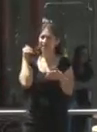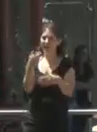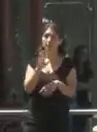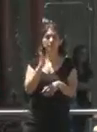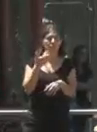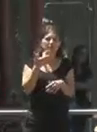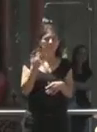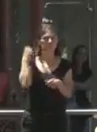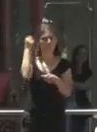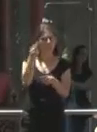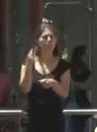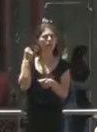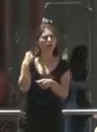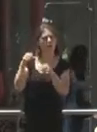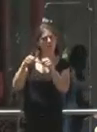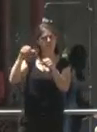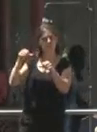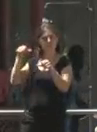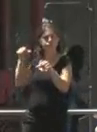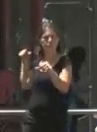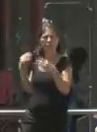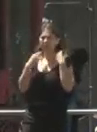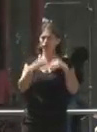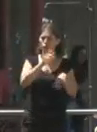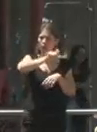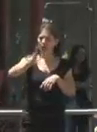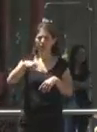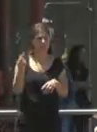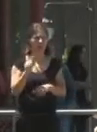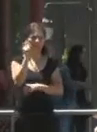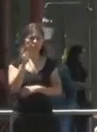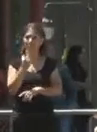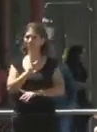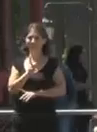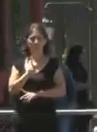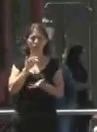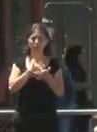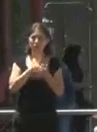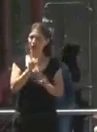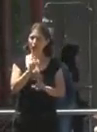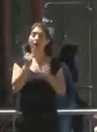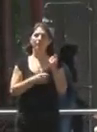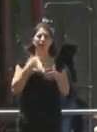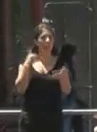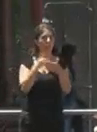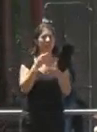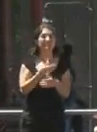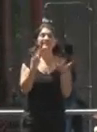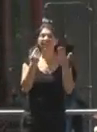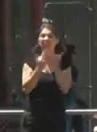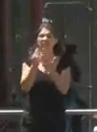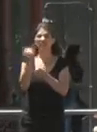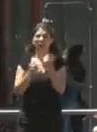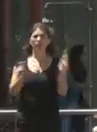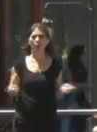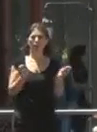tantas veces que la gente sencilla puede hacer historia, que la gente sencilla puede inclinar la balanza. A tan solo 7 días nuestra campaña no la van a hacer